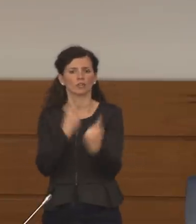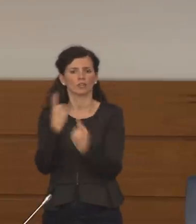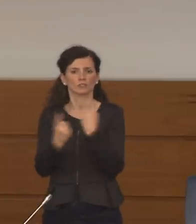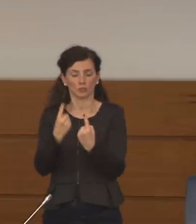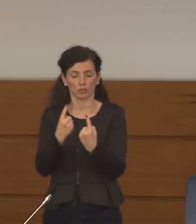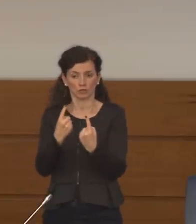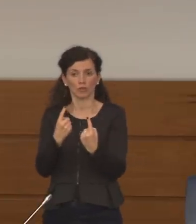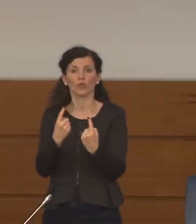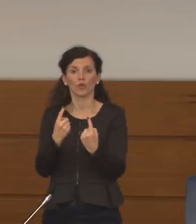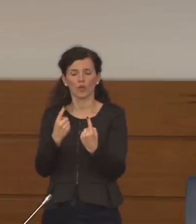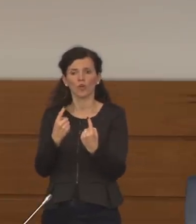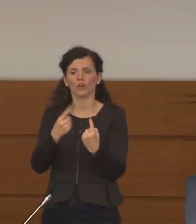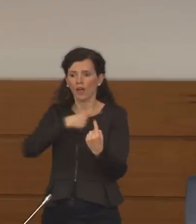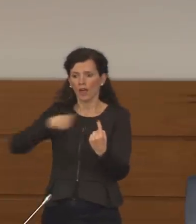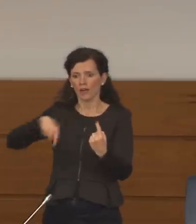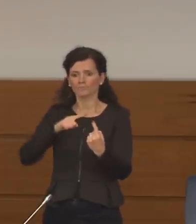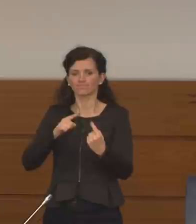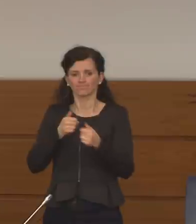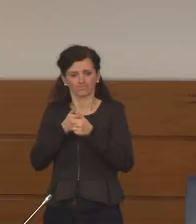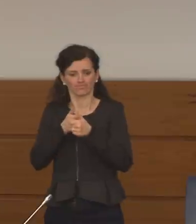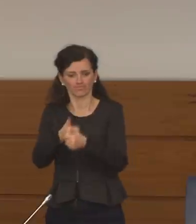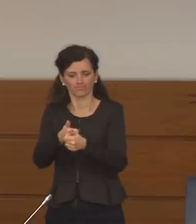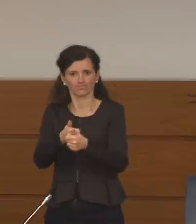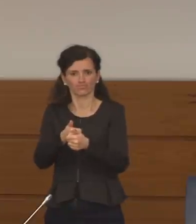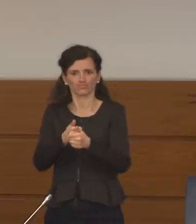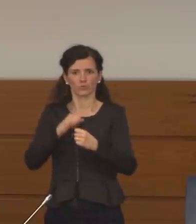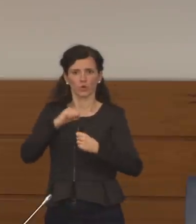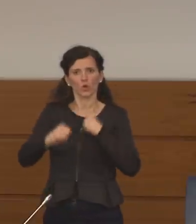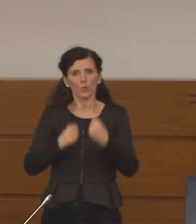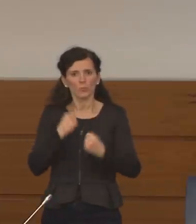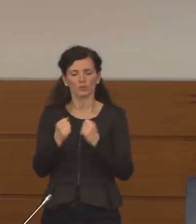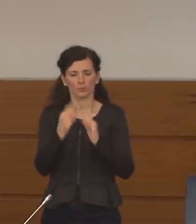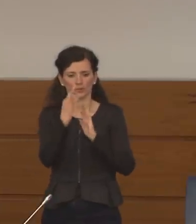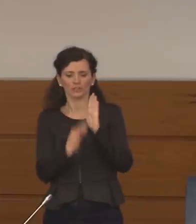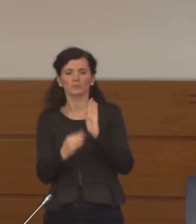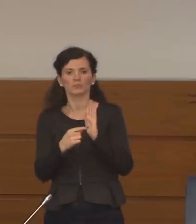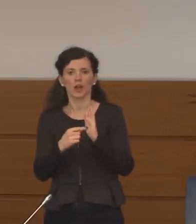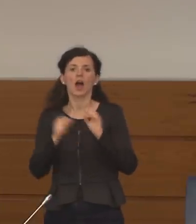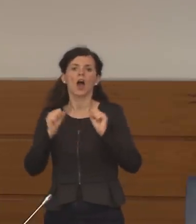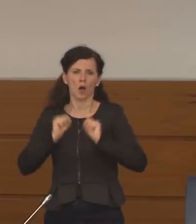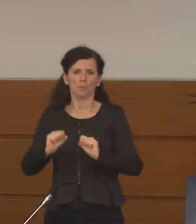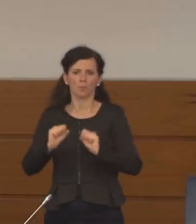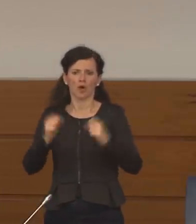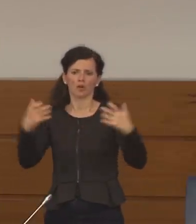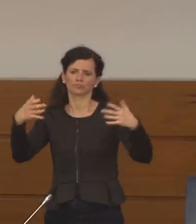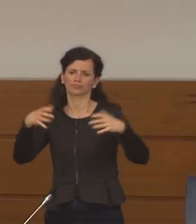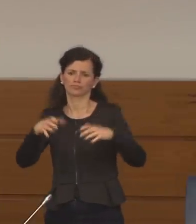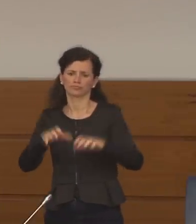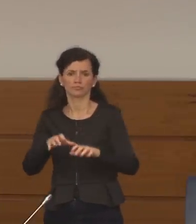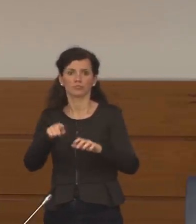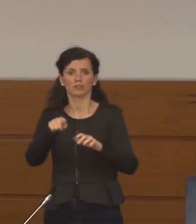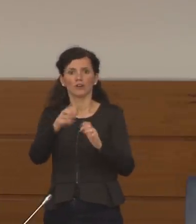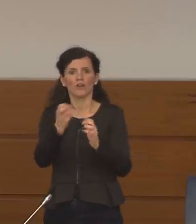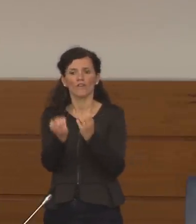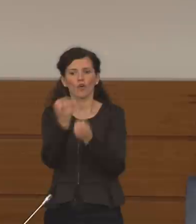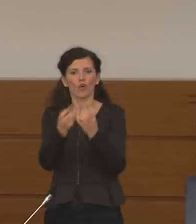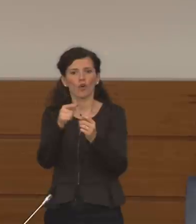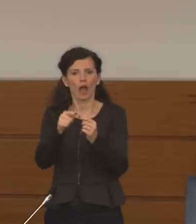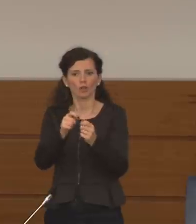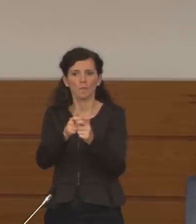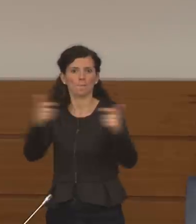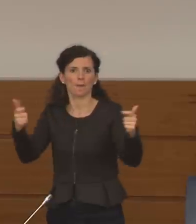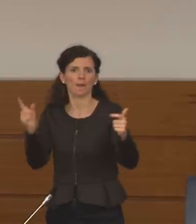adottando quelle misure che vengono raccomandate si può ridurre la probabilità che questi focolai si verifichino e